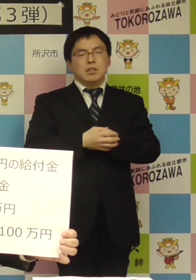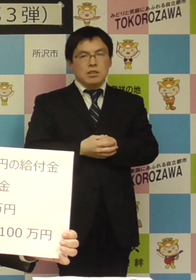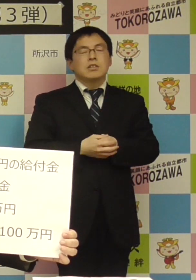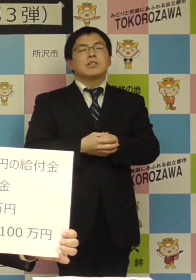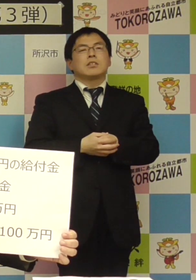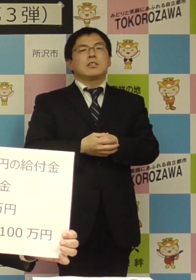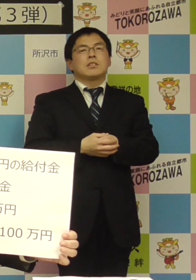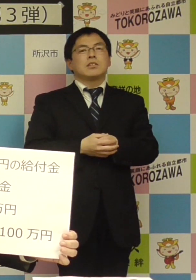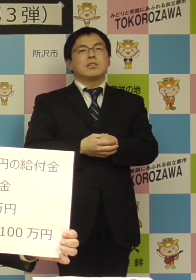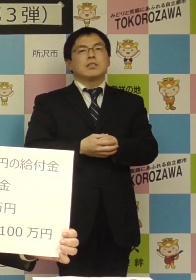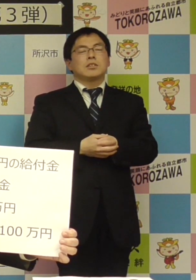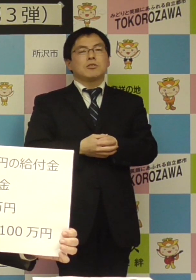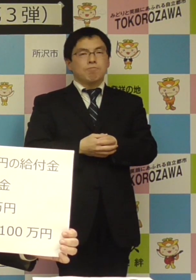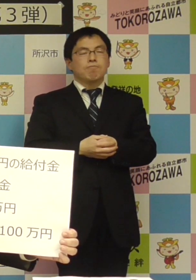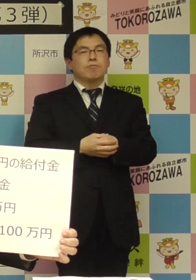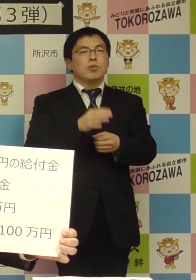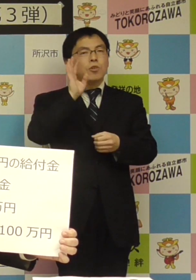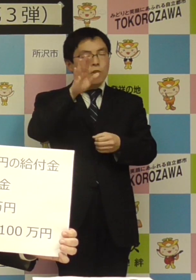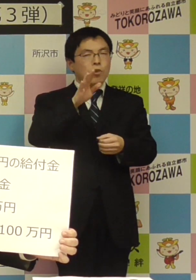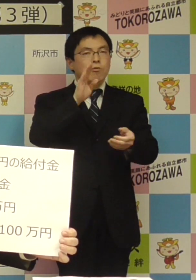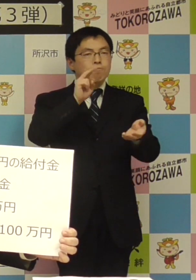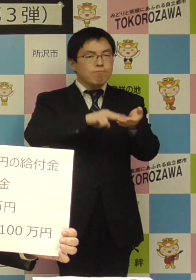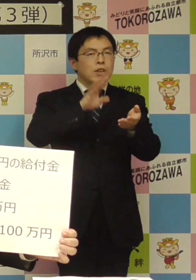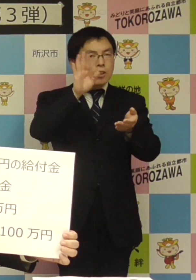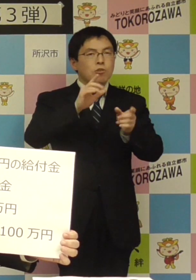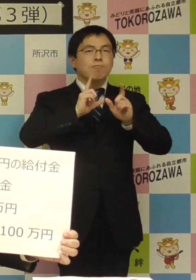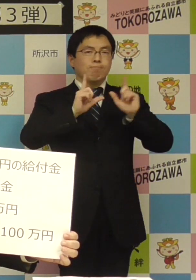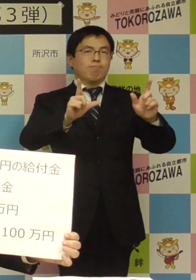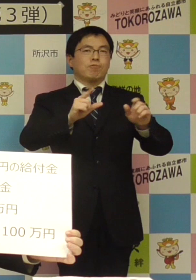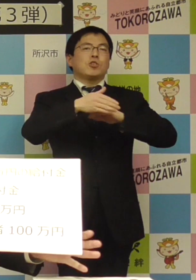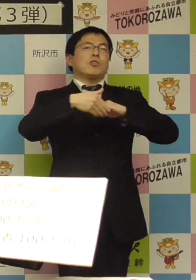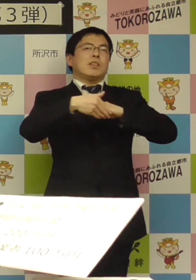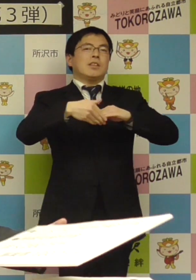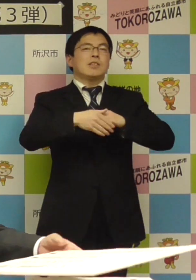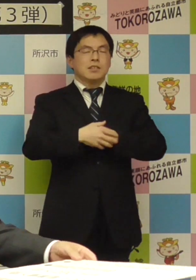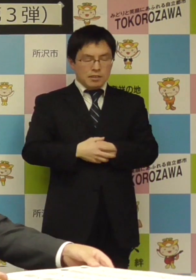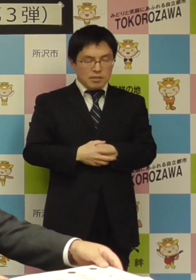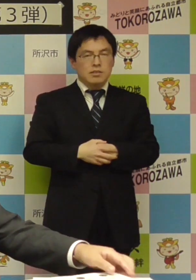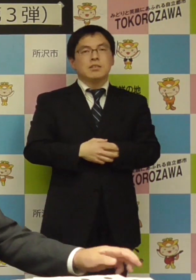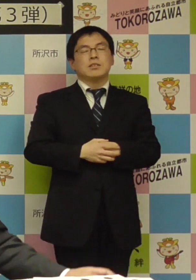ませんので、また今後お知らせすることとなります。